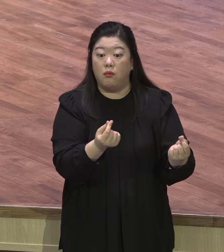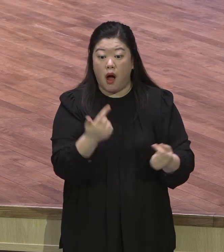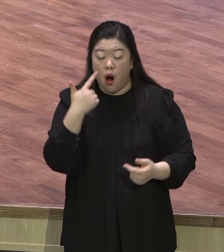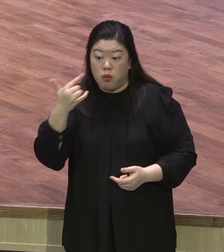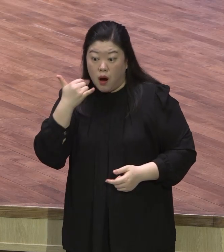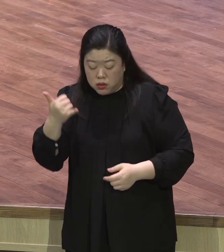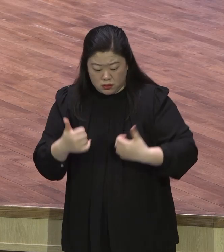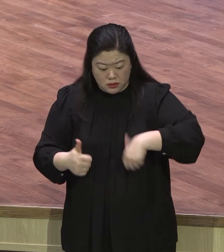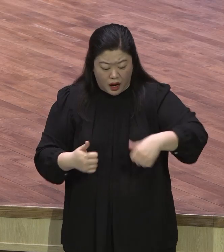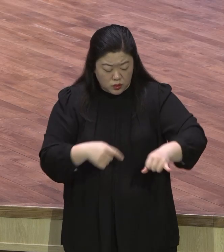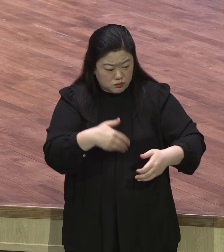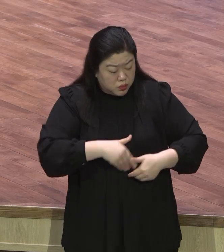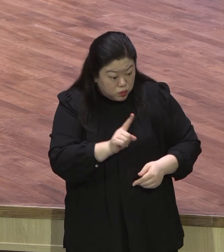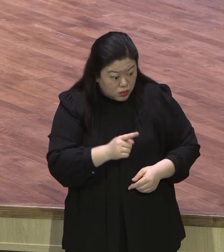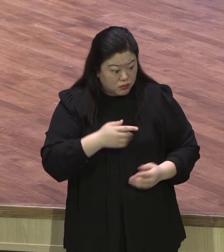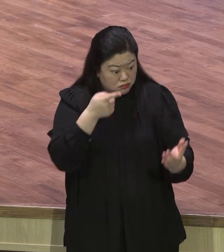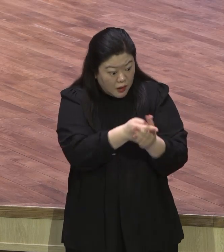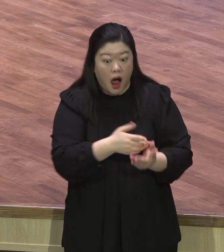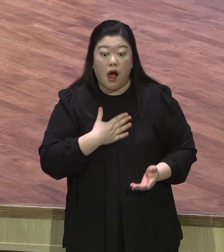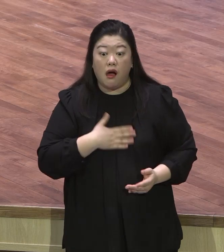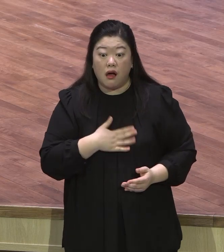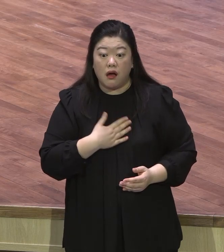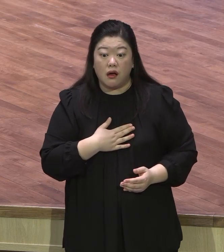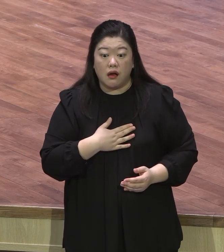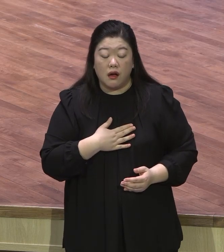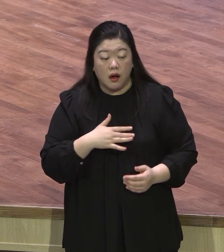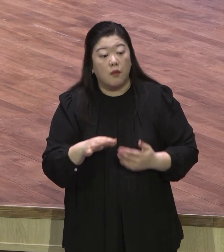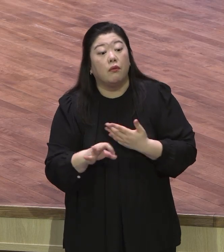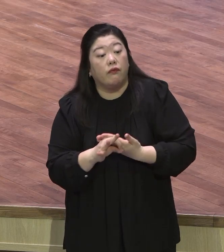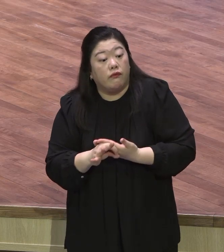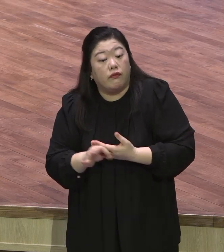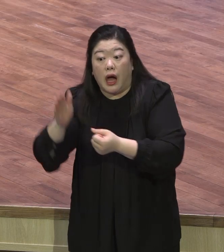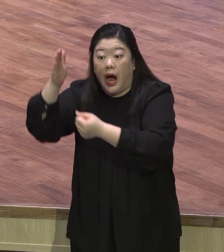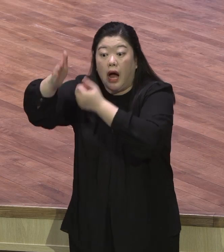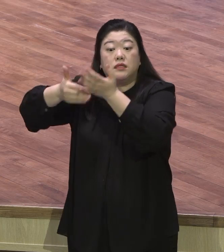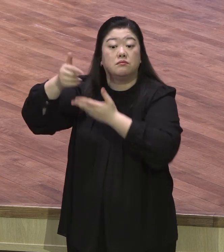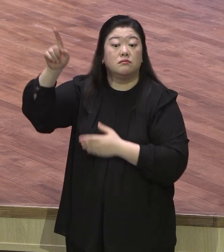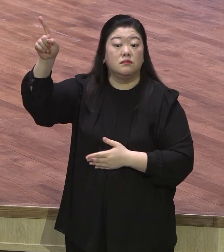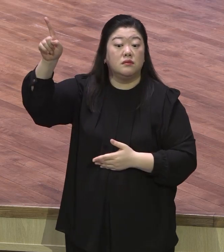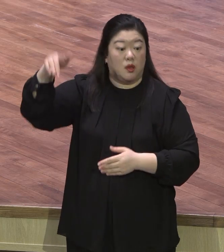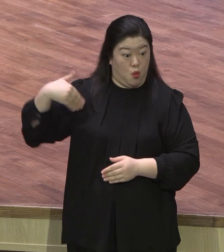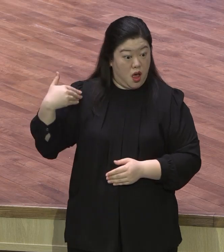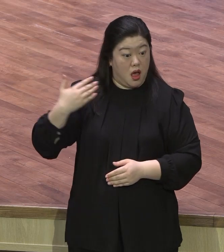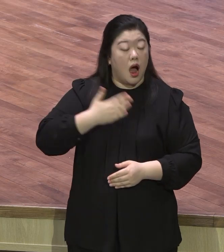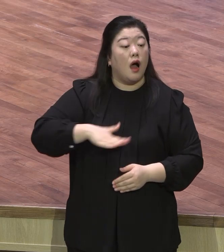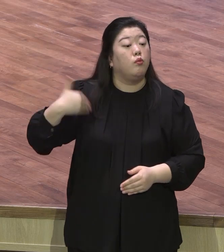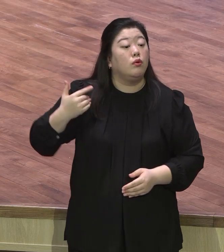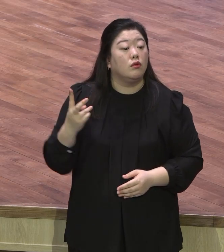채워주잖아요. 이게 부모예요. 부모인 하나님 전능자가 피로는 안 주겠냐고요.